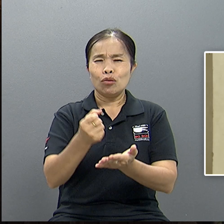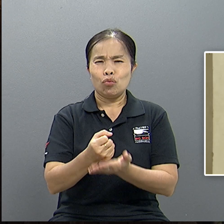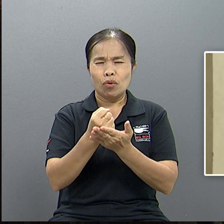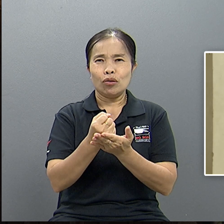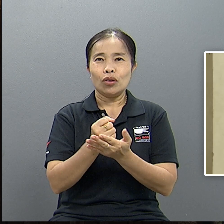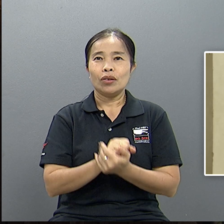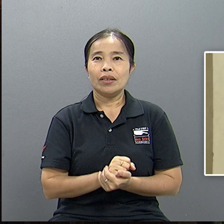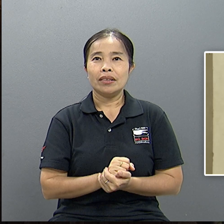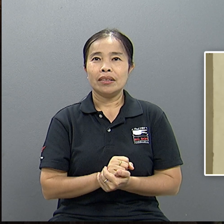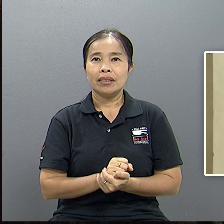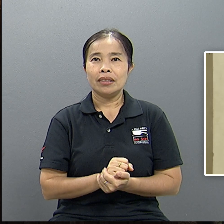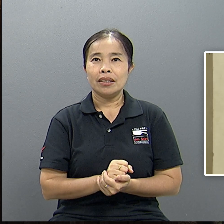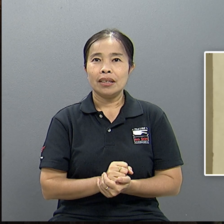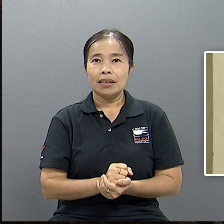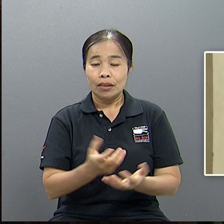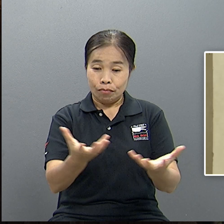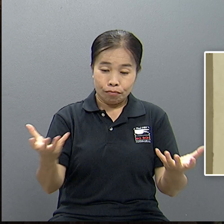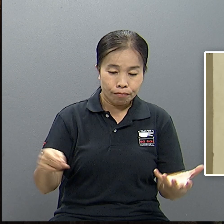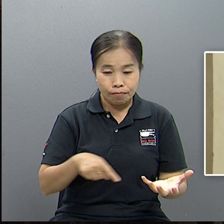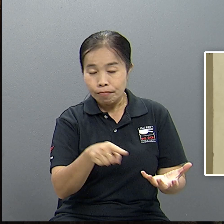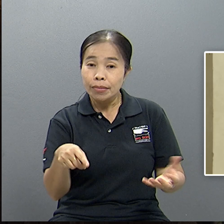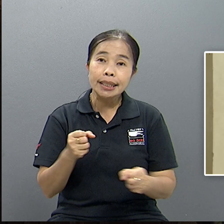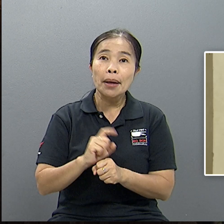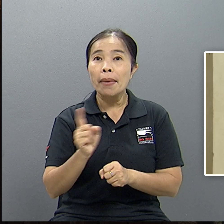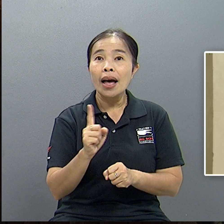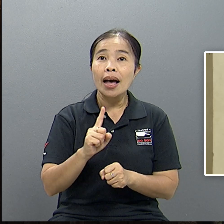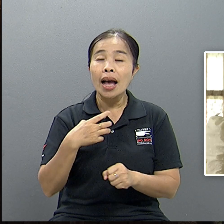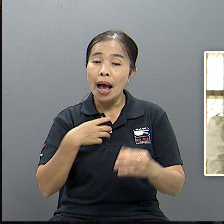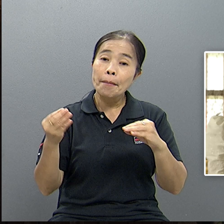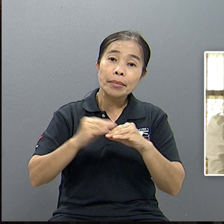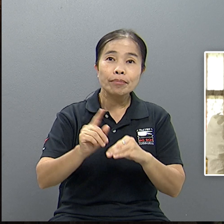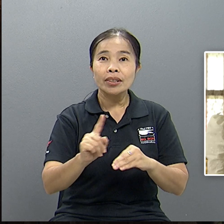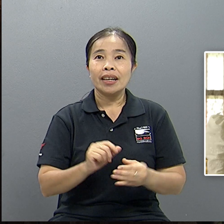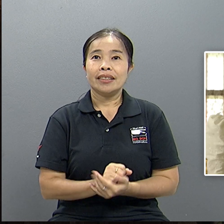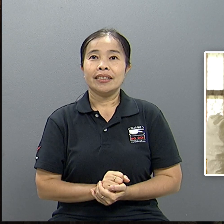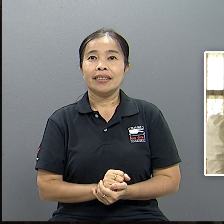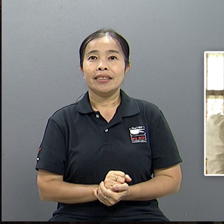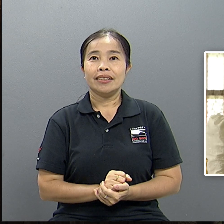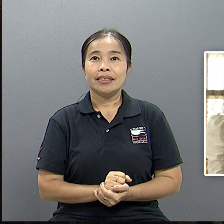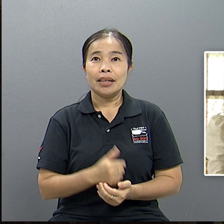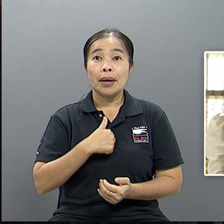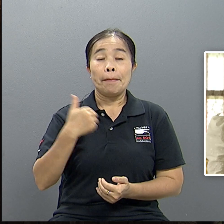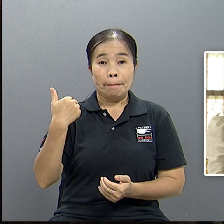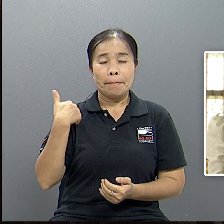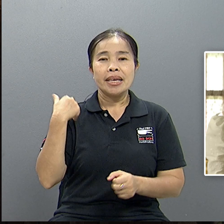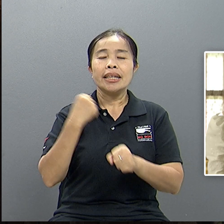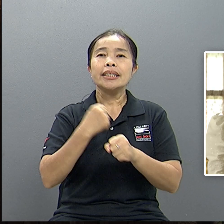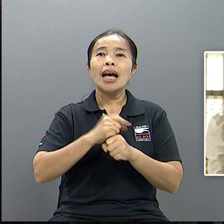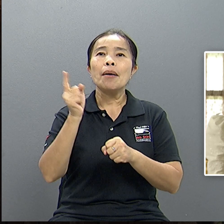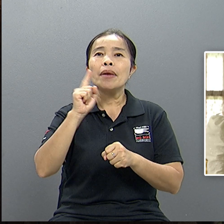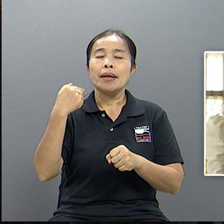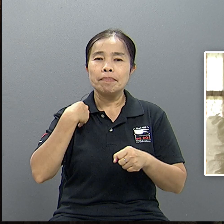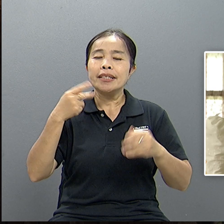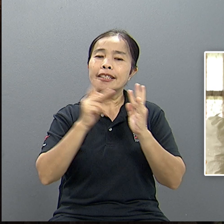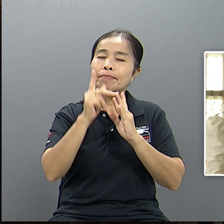ว่าสิ่งที่มีอยู่นี้อยากจะทำอะไรเพิ่มเติมอีกไหม อีฉันจะทำแค่ของคาวหนึ่งอย่